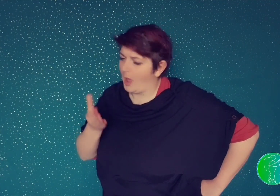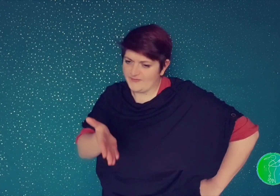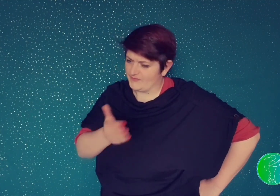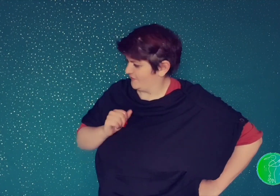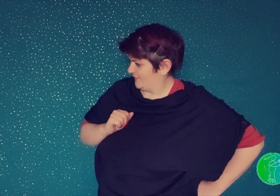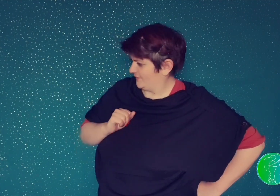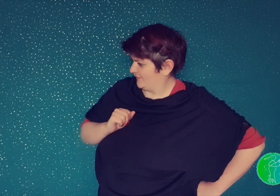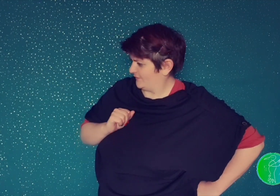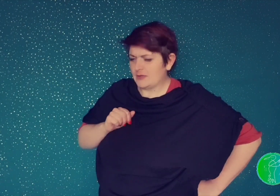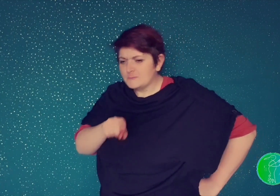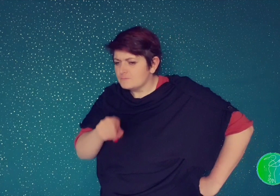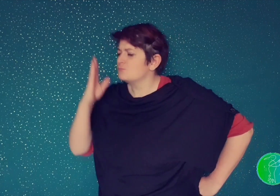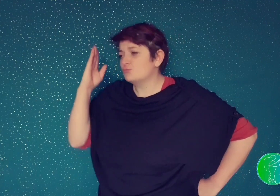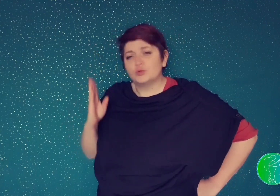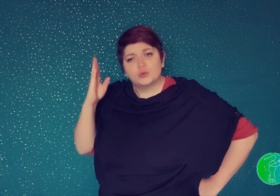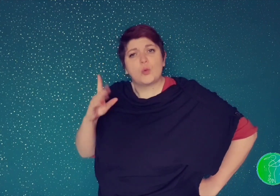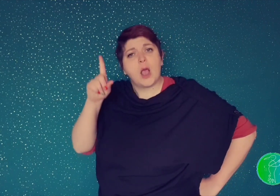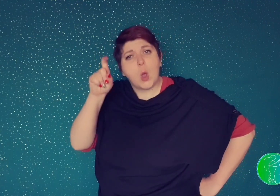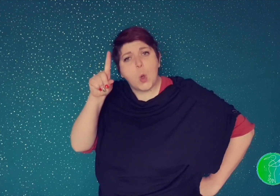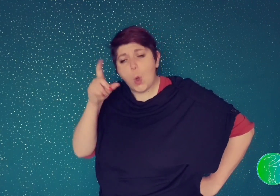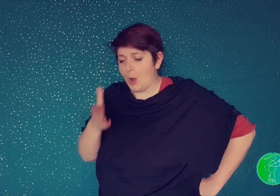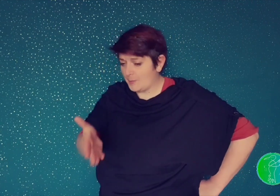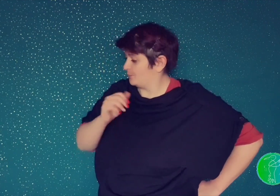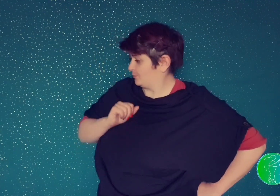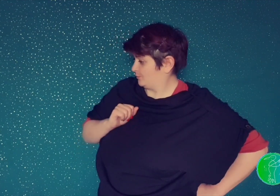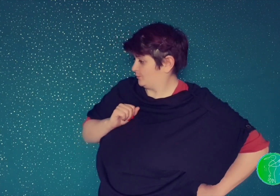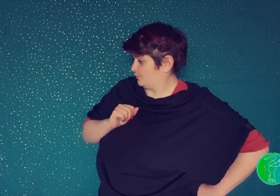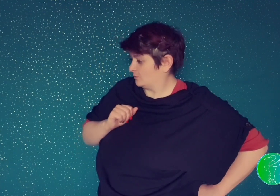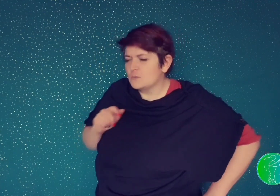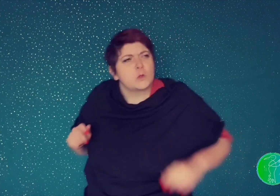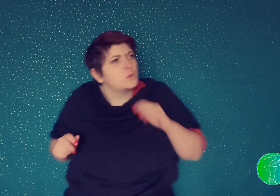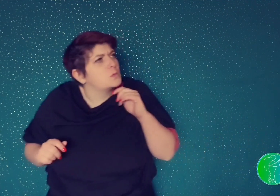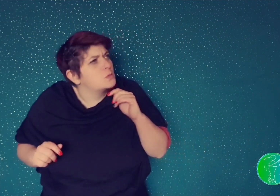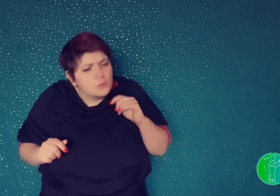C'est qu'il a soif, dit l'agent, et qu'il a sans doute besoin d'eau.